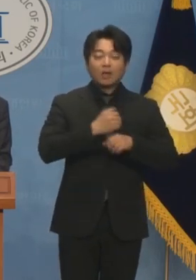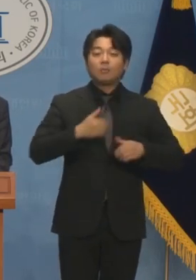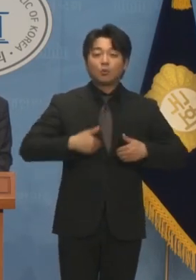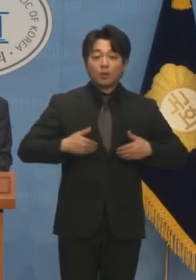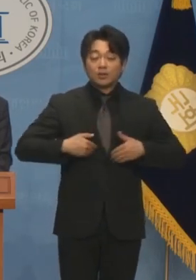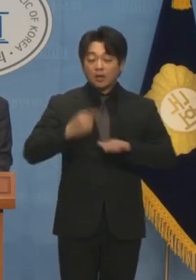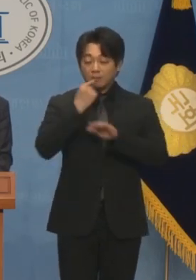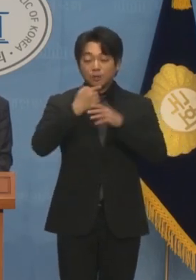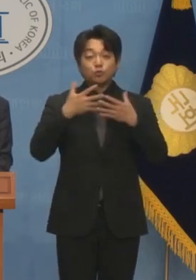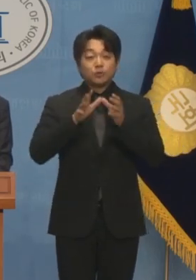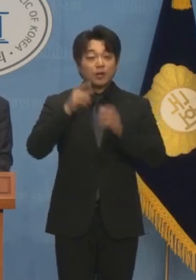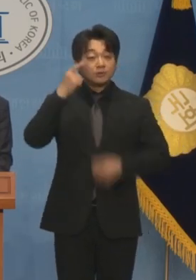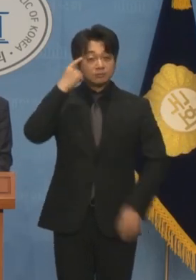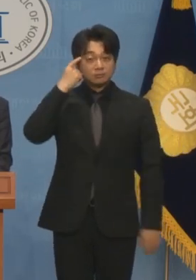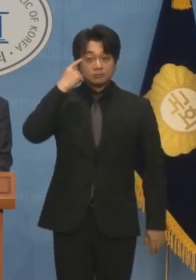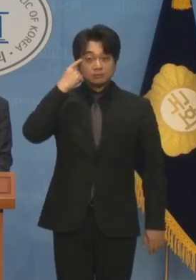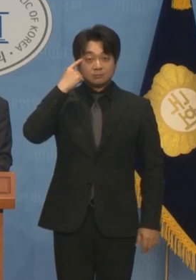더불어민주당은